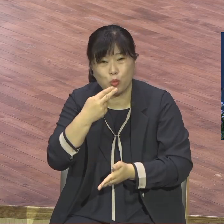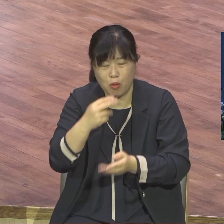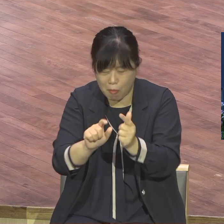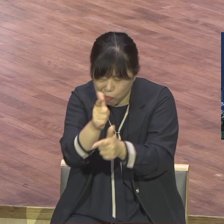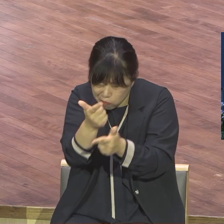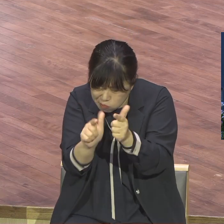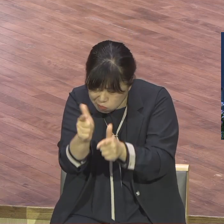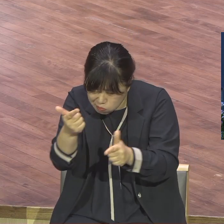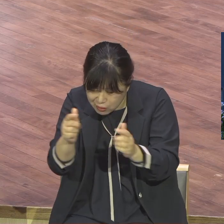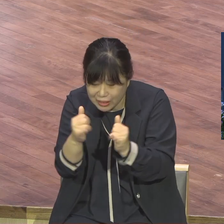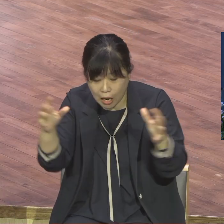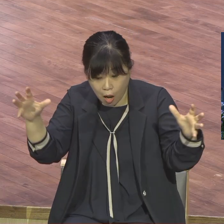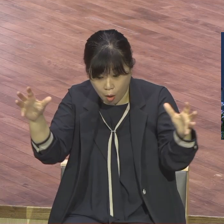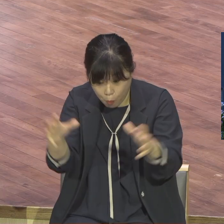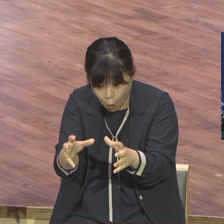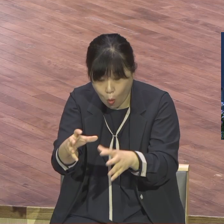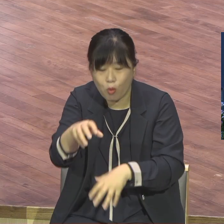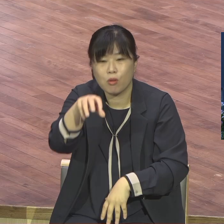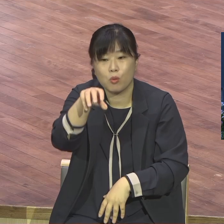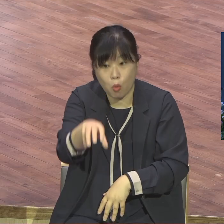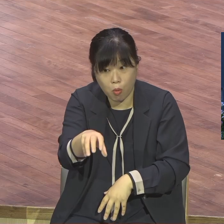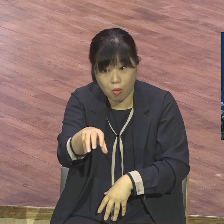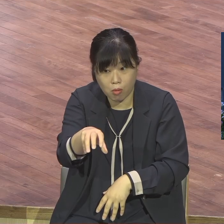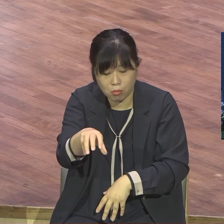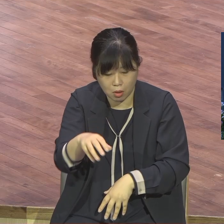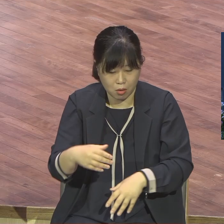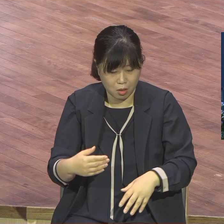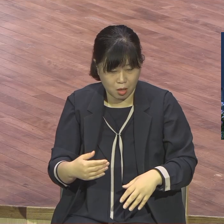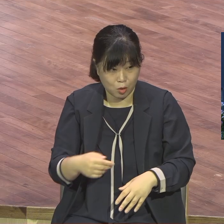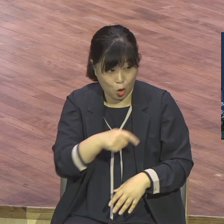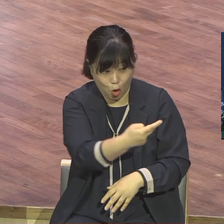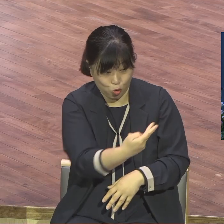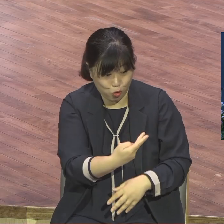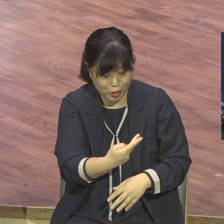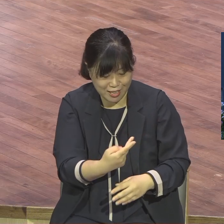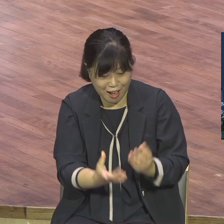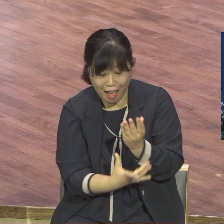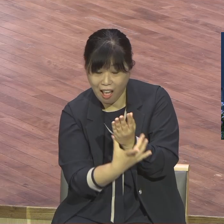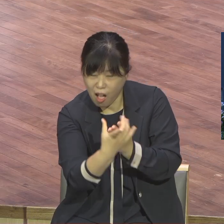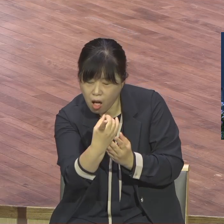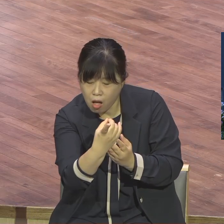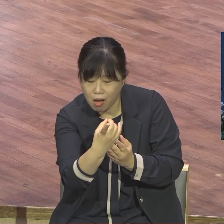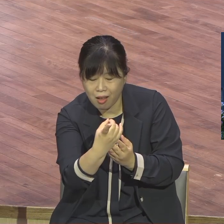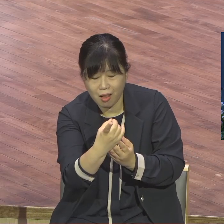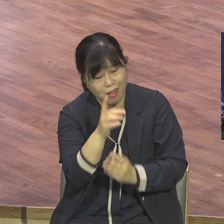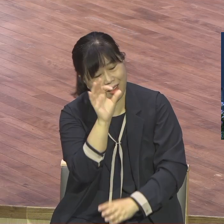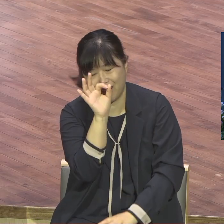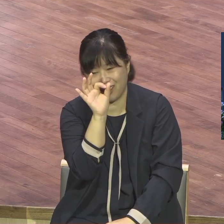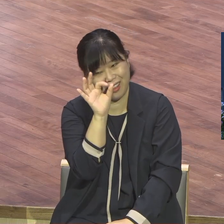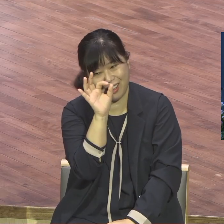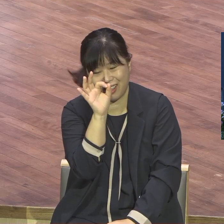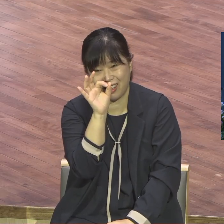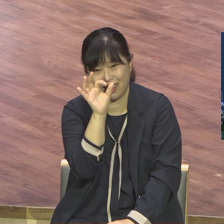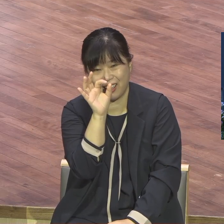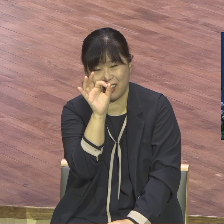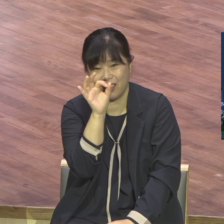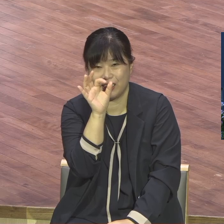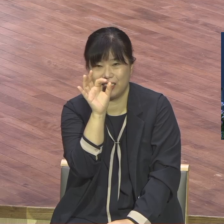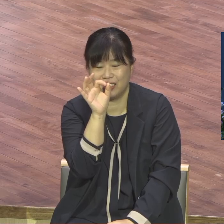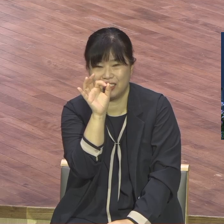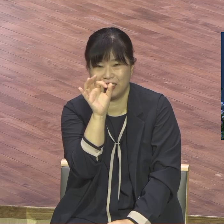그리스도 안에서 한 몸 된다, 이건 뭐 성령의 능력 아니고는 불가능한 얘기예요. 그래서 제가 말씀드렸잖아요.